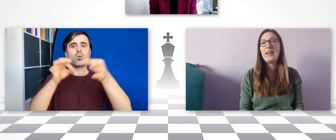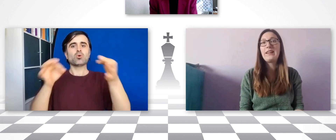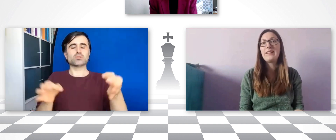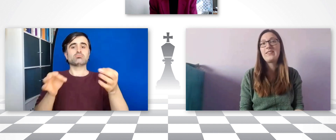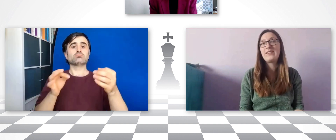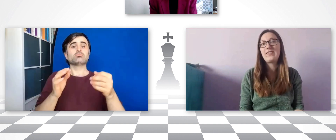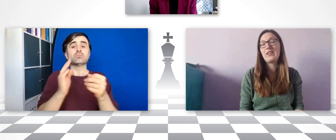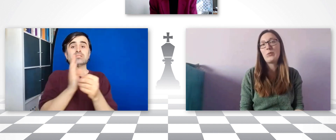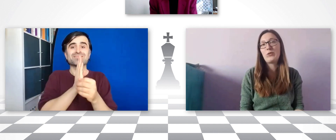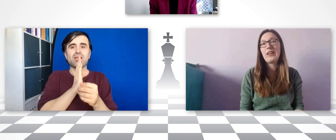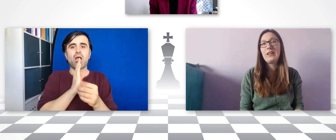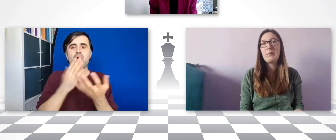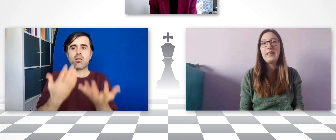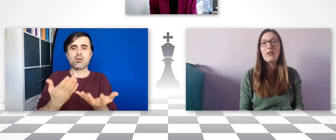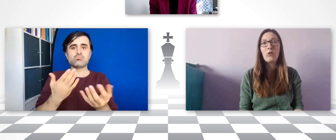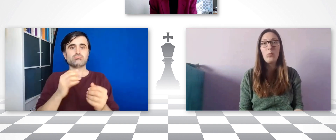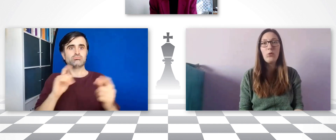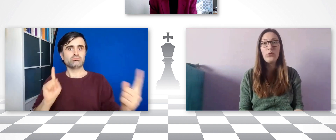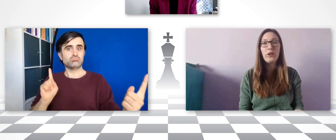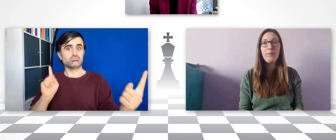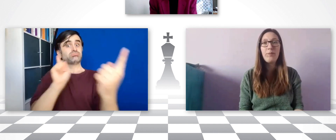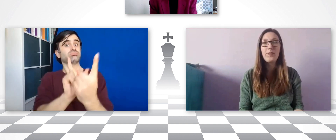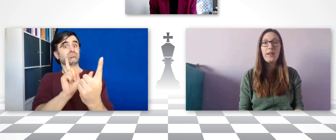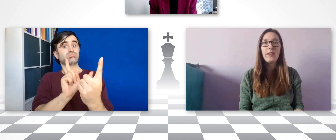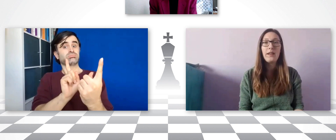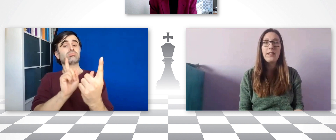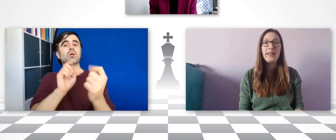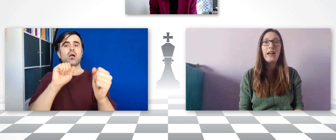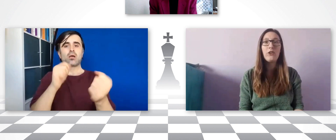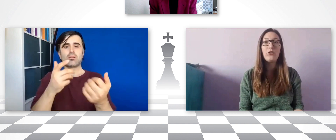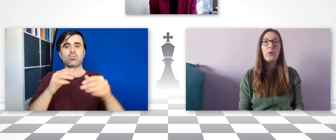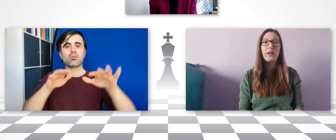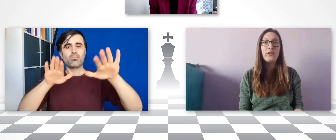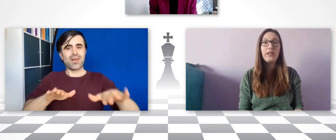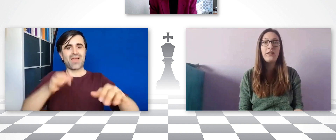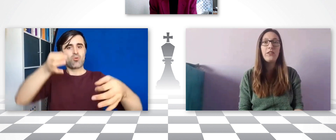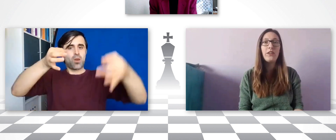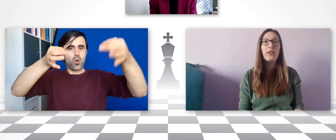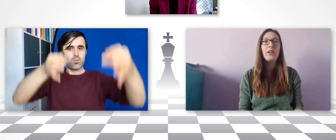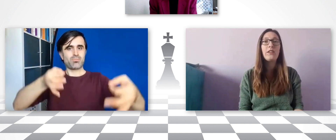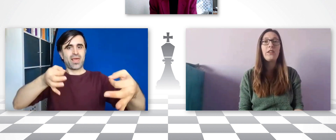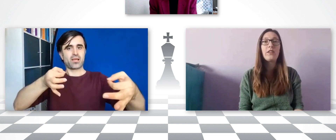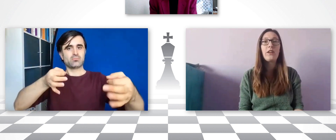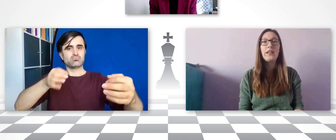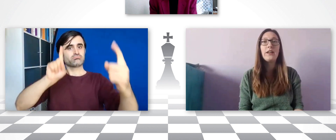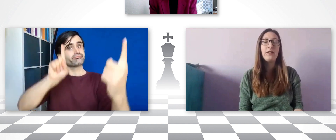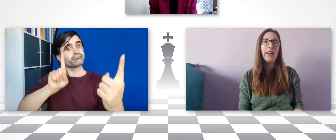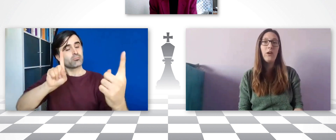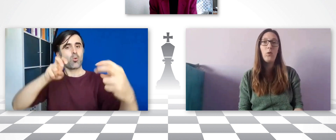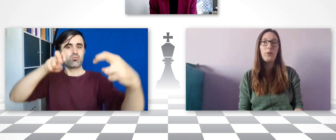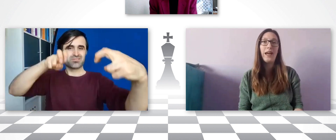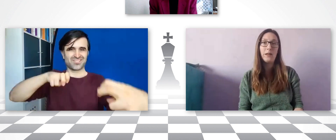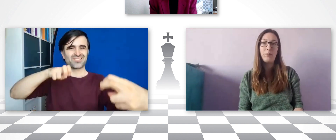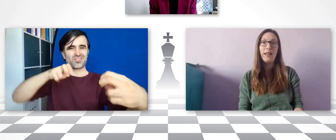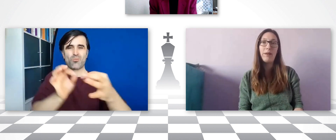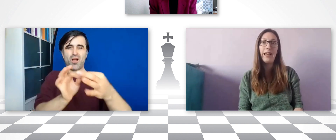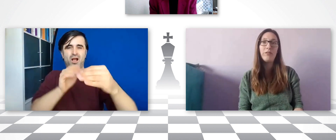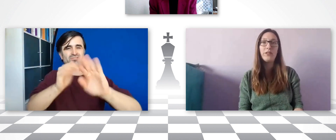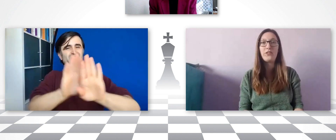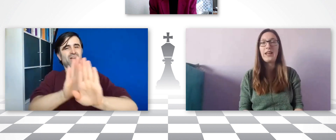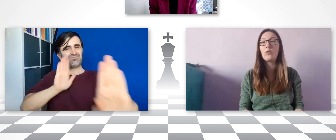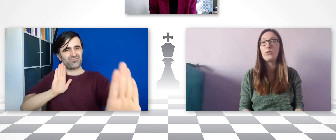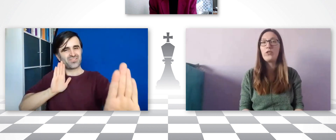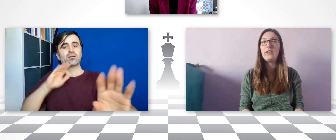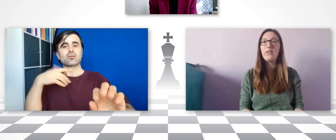dat betekent dat je dat op verschillende manieren kan oplossen. Nou ja, als je elkaar ziet, dan kan je op je eigen plek